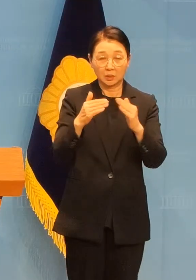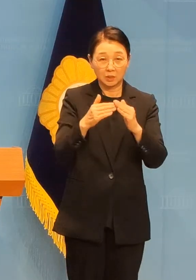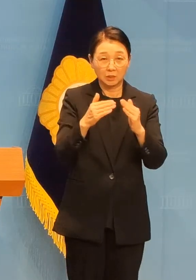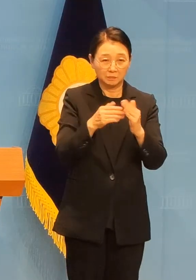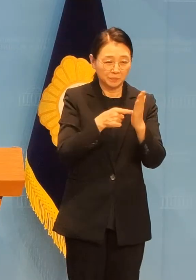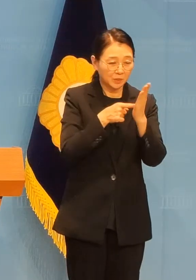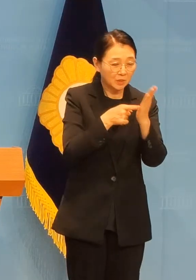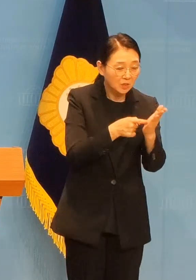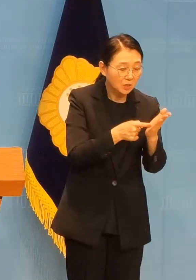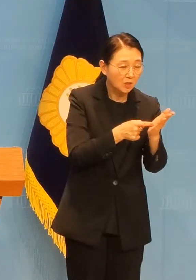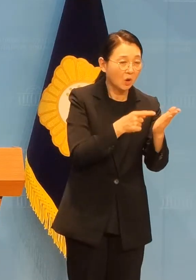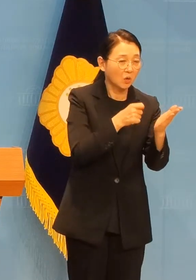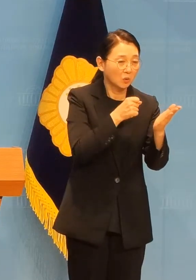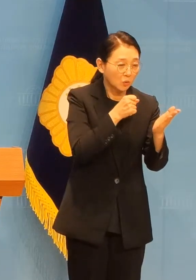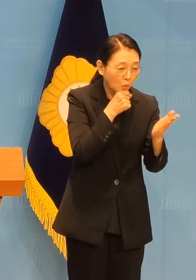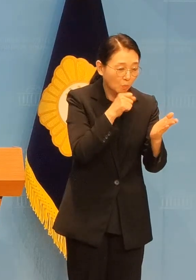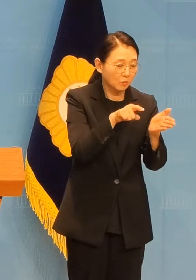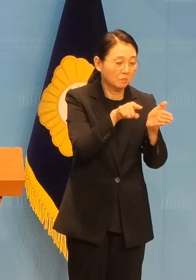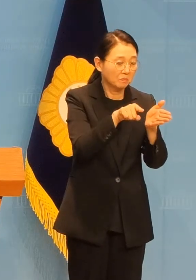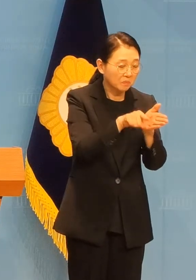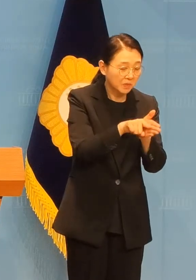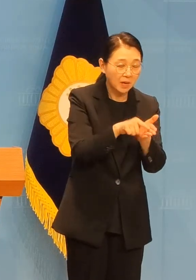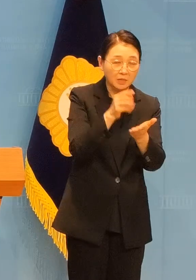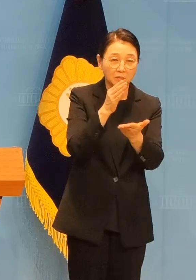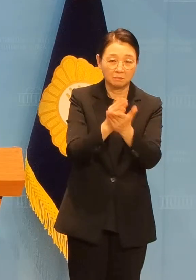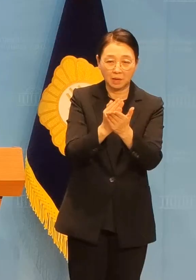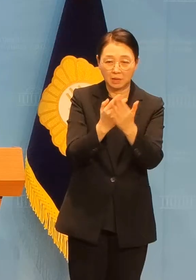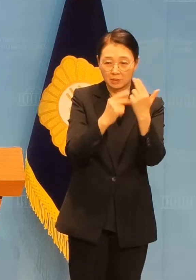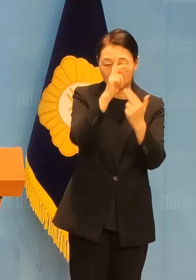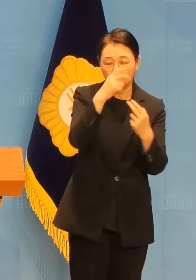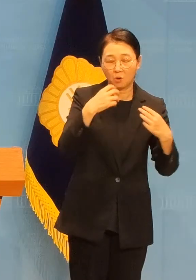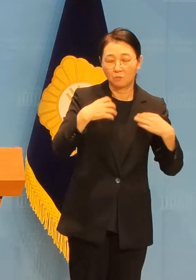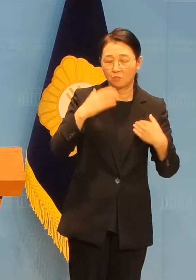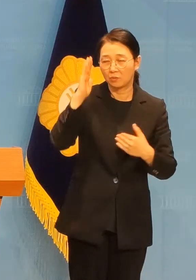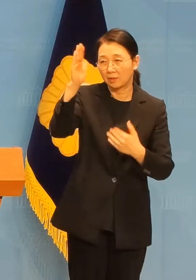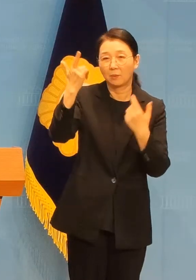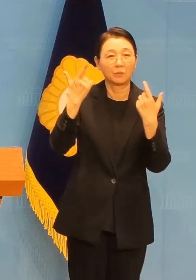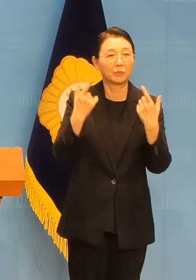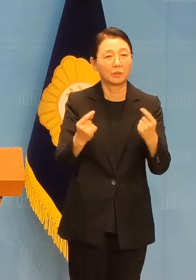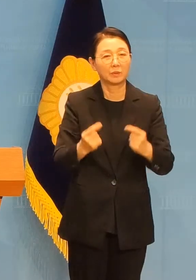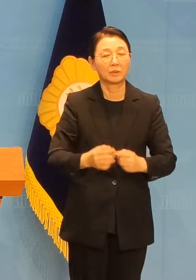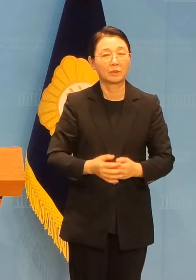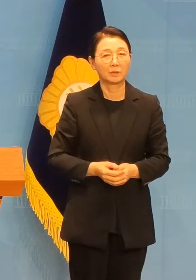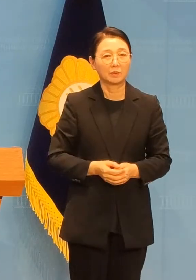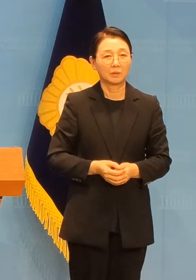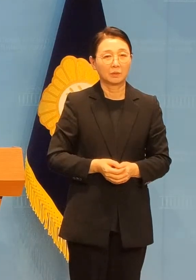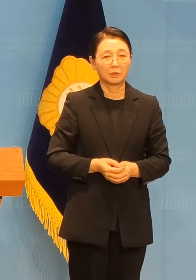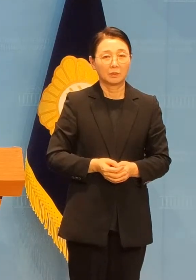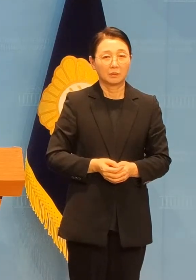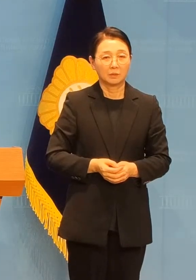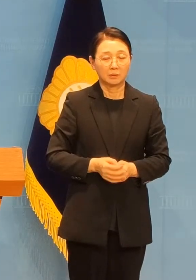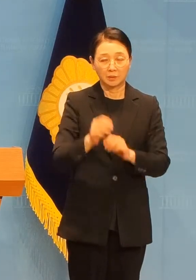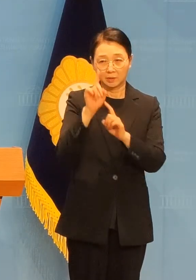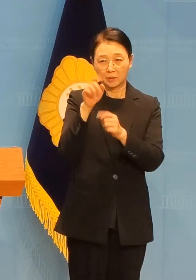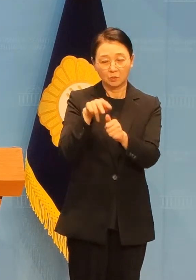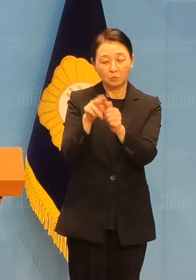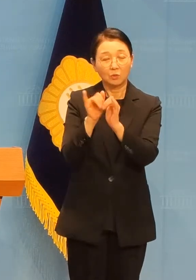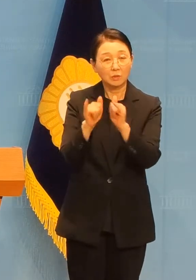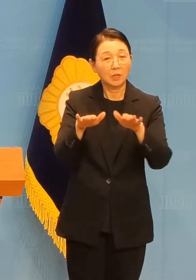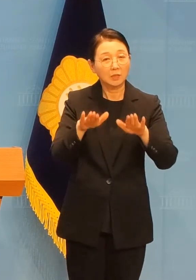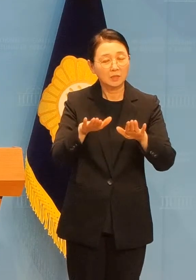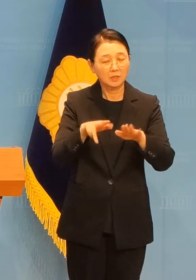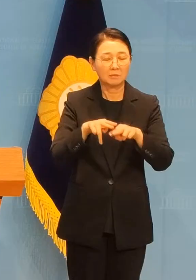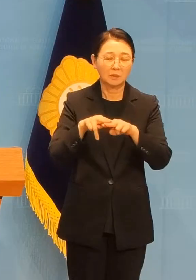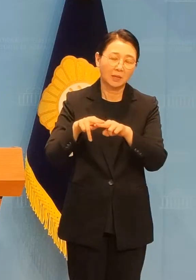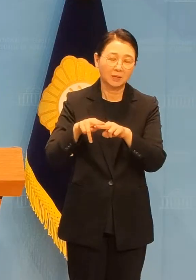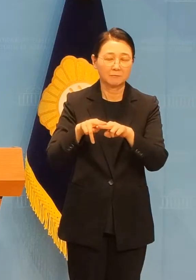제도를 신뢰하지 말라는 이재명 정부의 메시지입니다. 이현 후보자는 더 이상 자리에